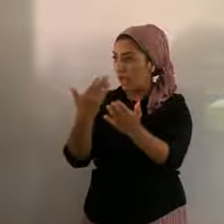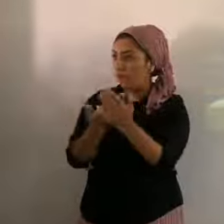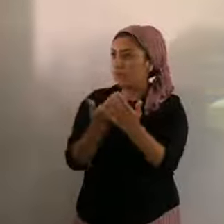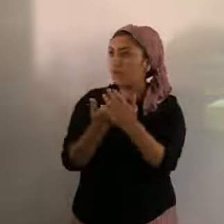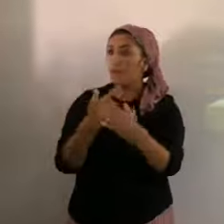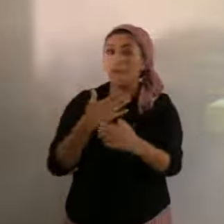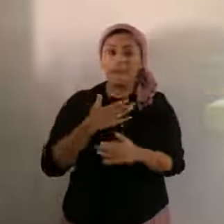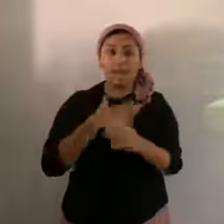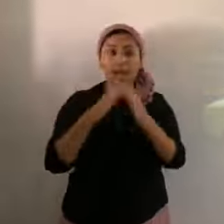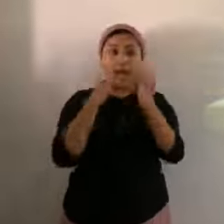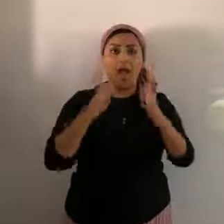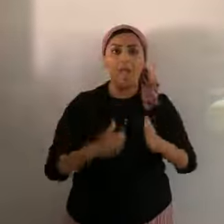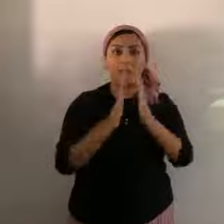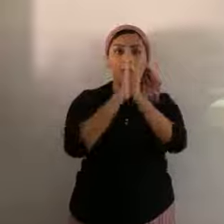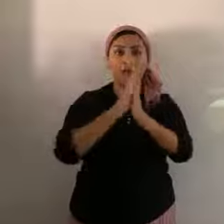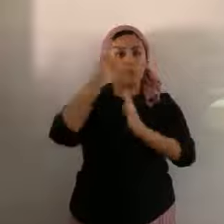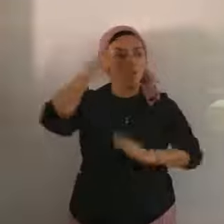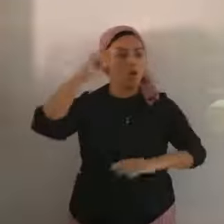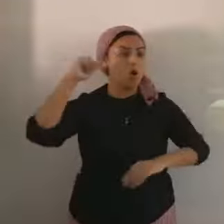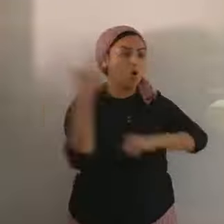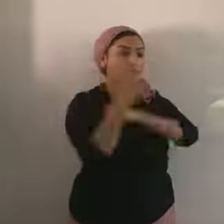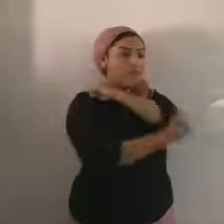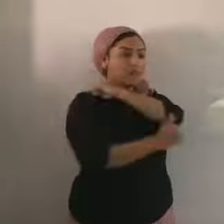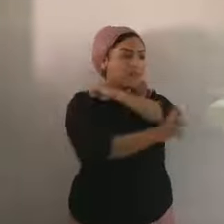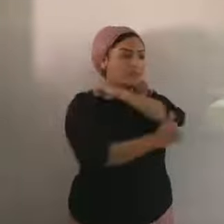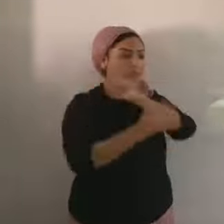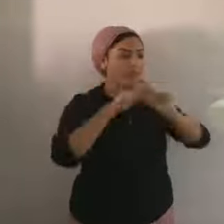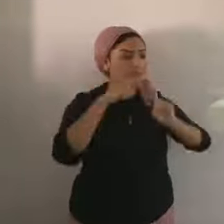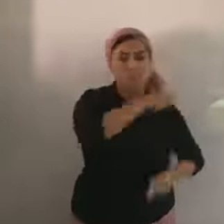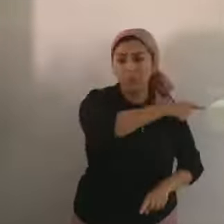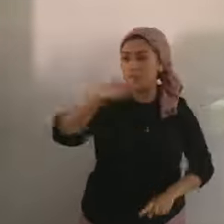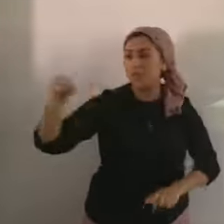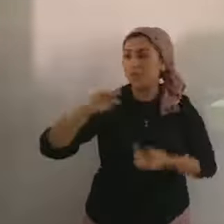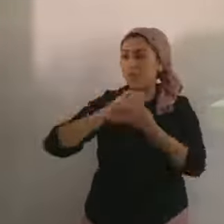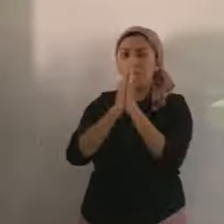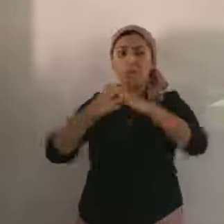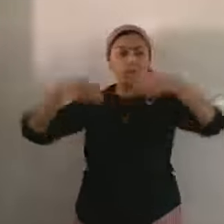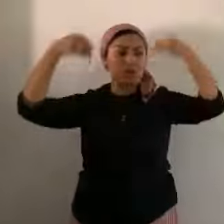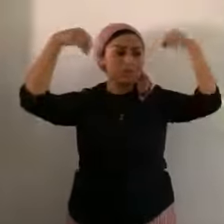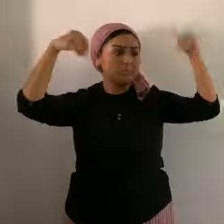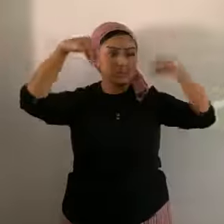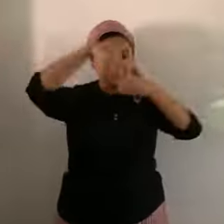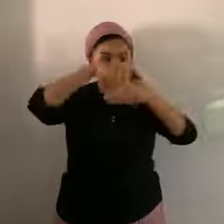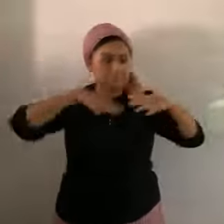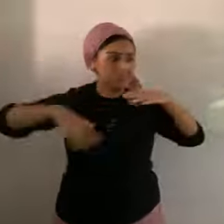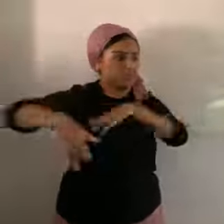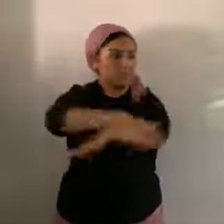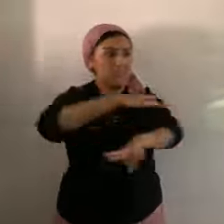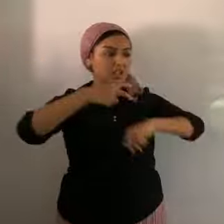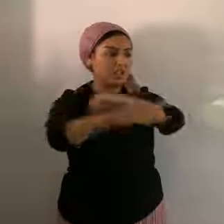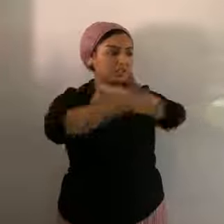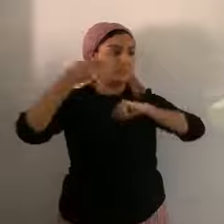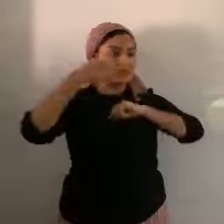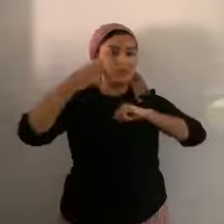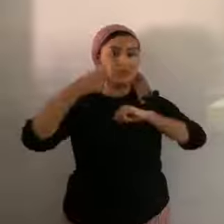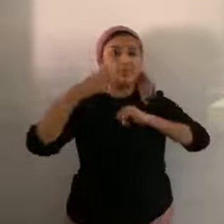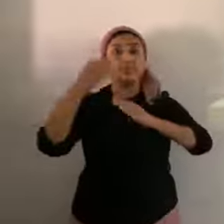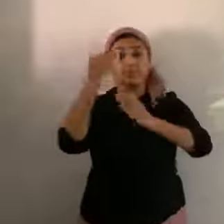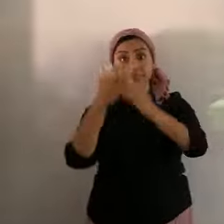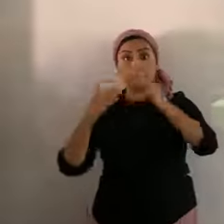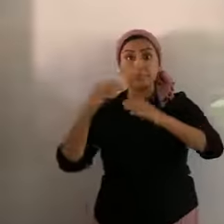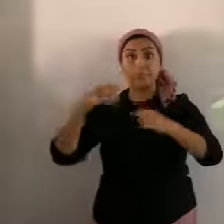casa será llamada casa de oración para todas las naciones, mas vosotros la habéis hecho cueva de ladrones. Y lo oyeron los escribas y